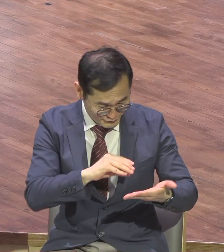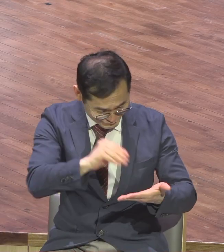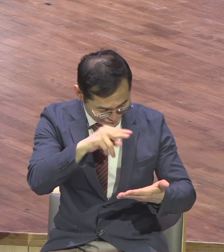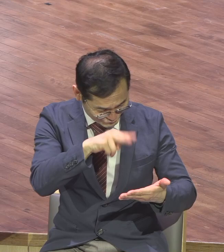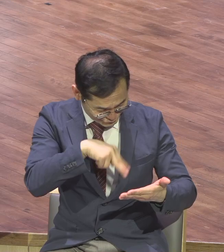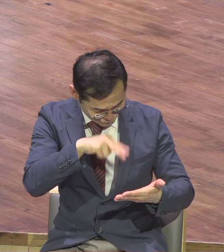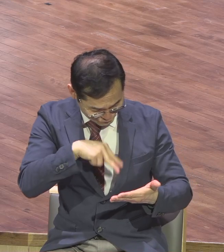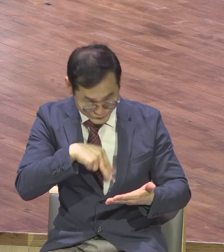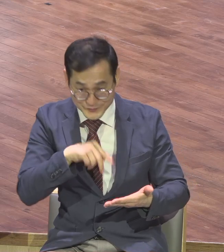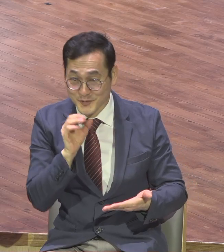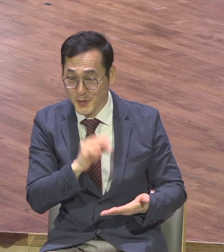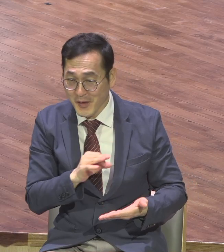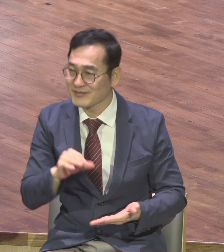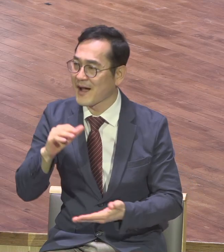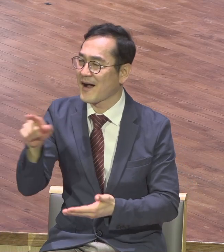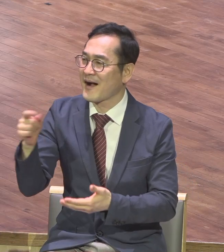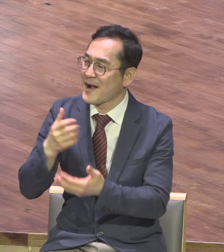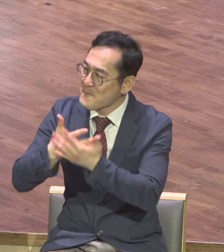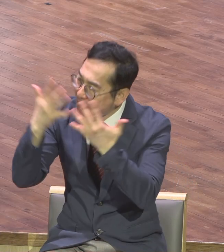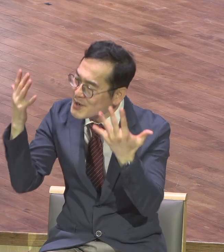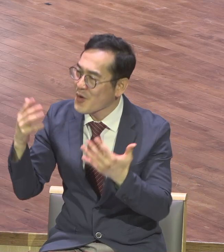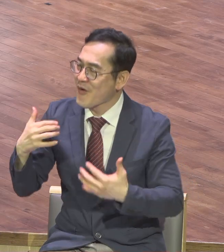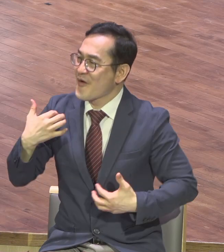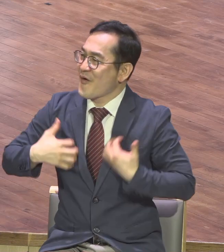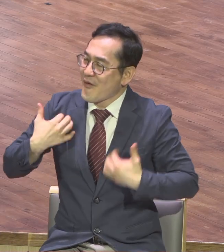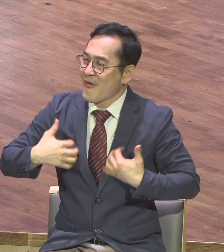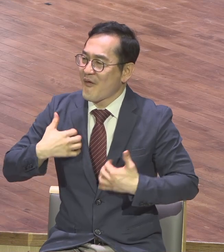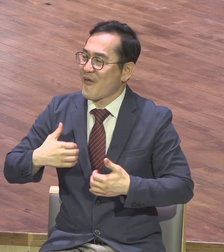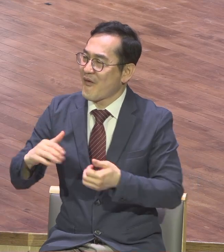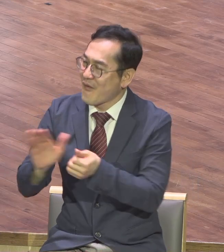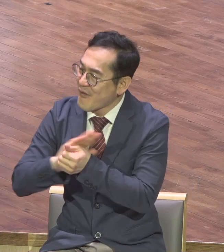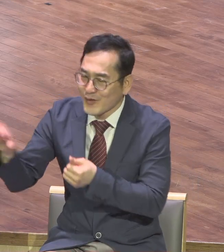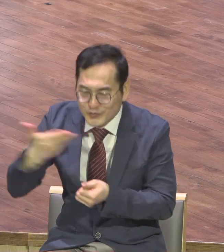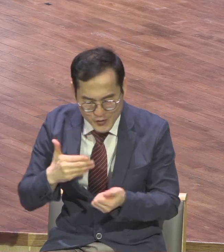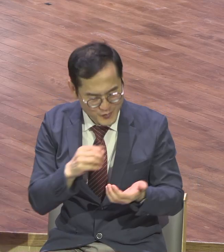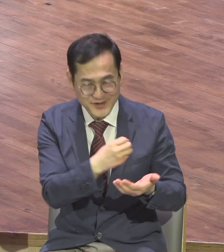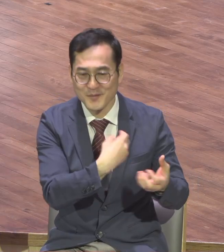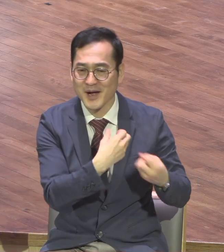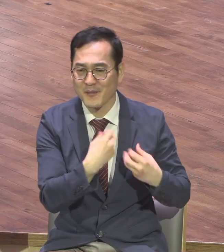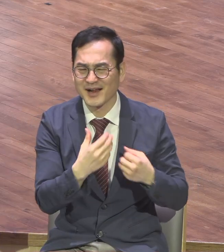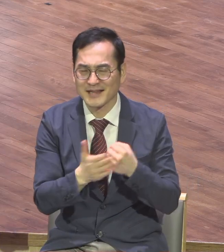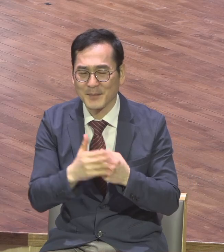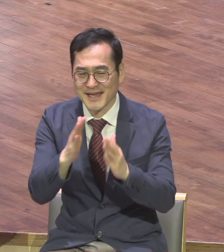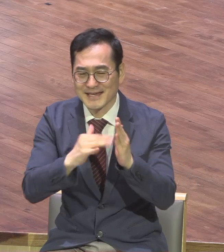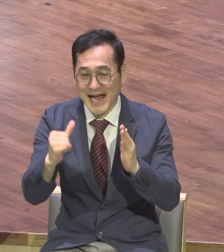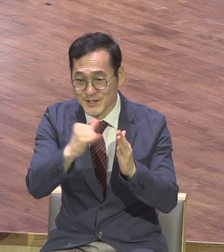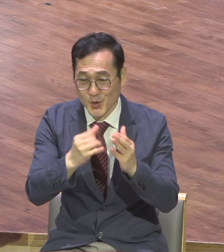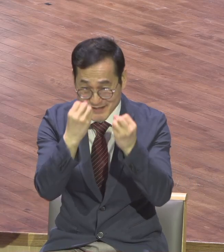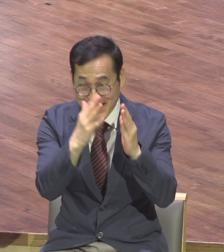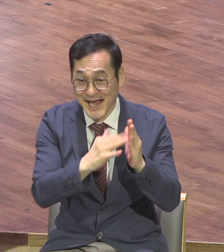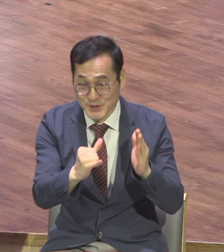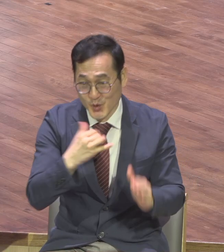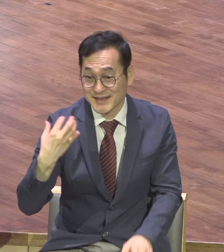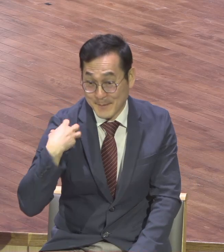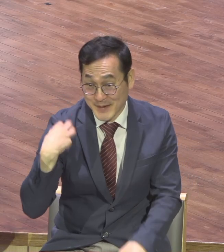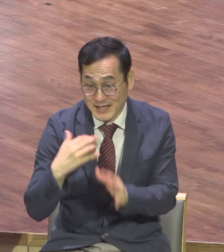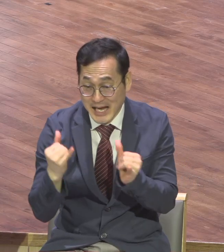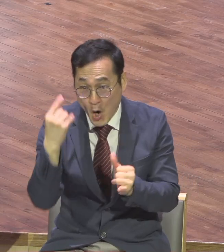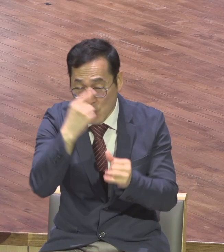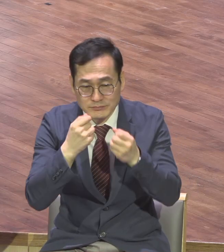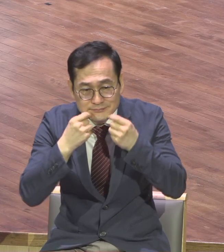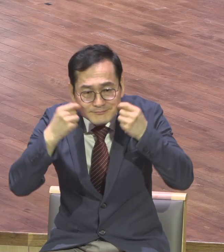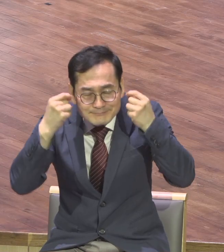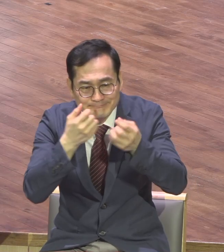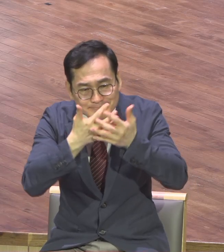그래서요, 이 EMS 사가족 담당들은 일단 인상이 좋아야 돼요. First impression. 사람이 딱 보는